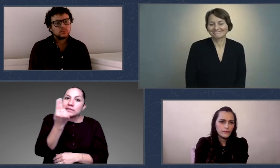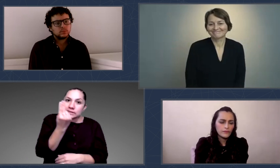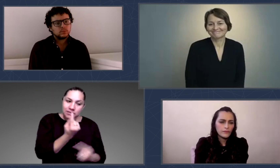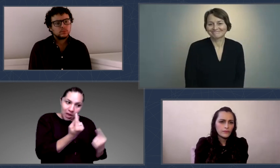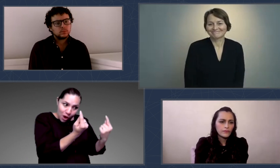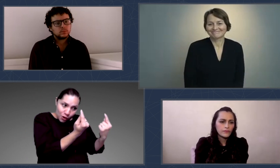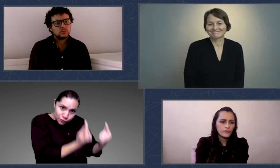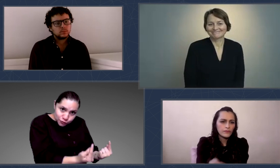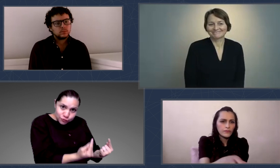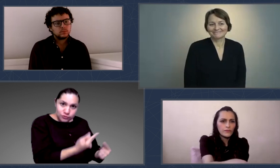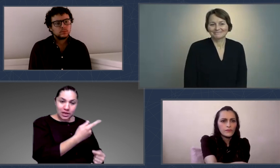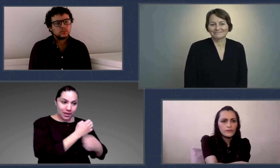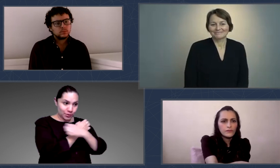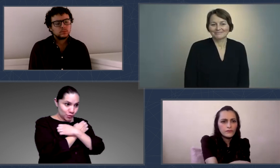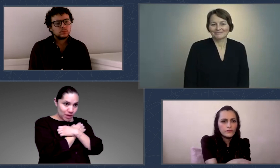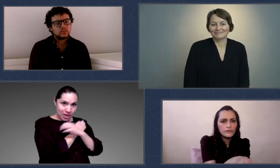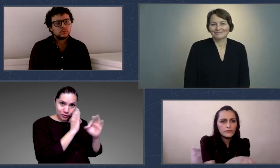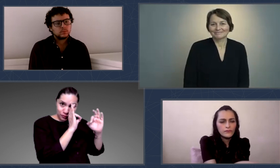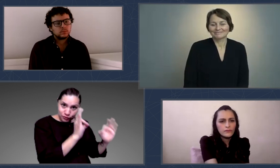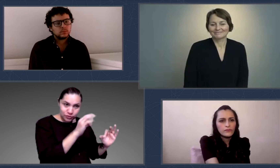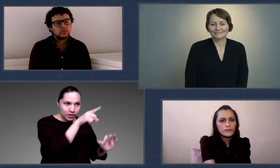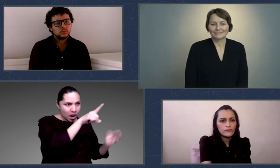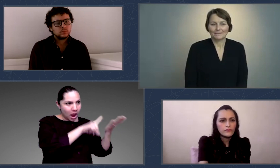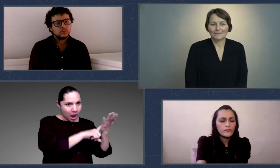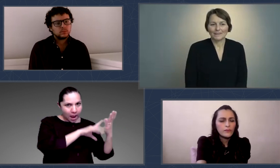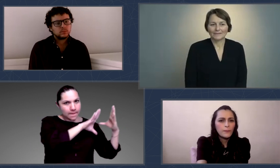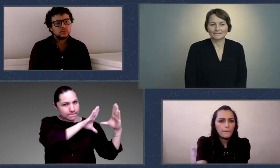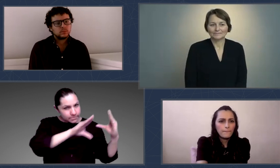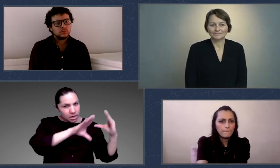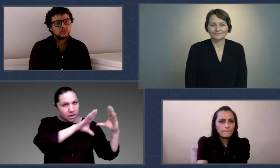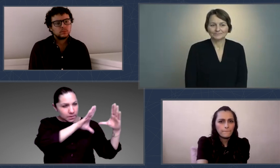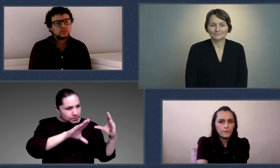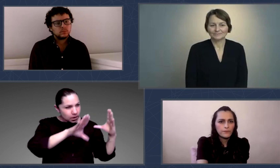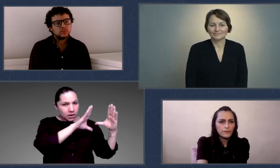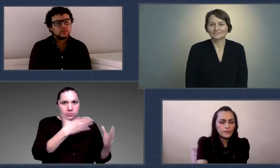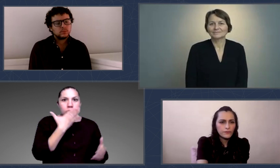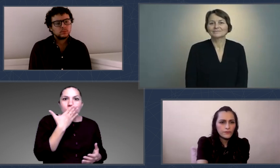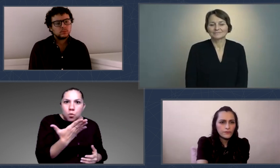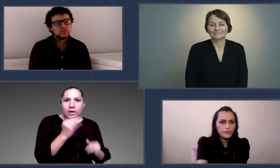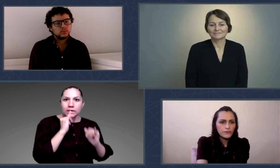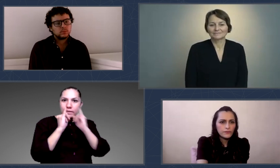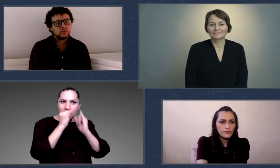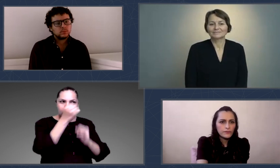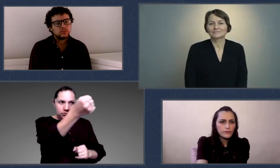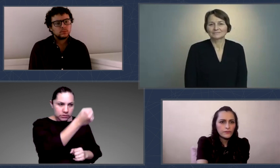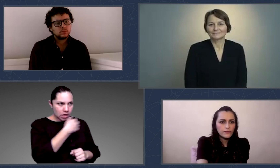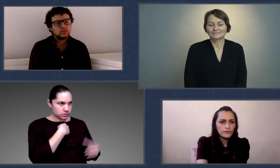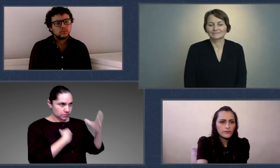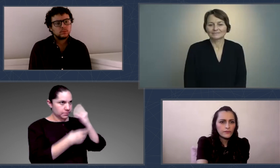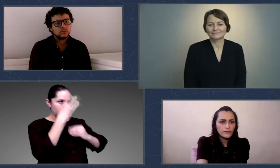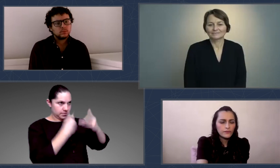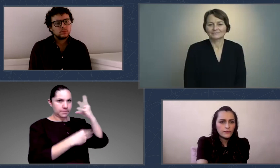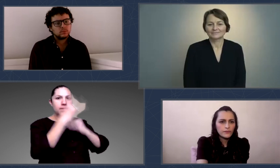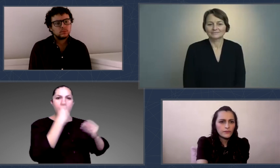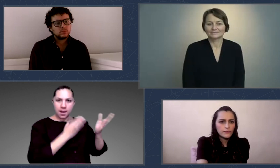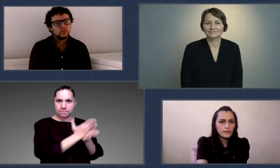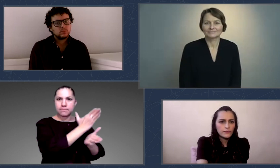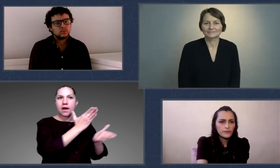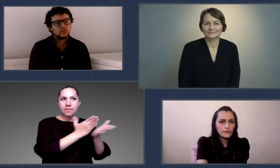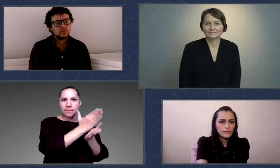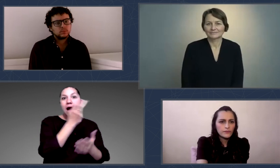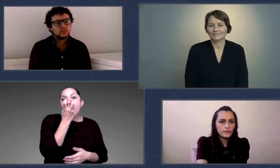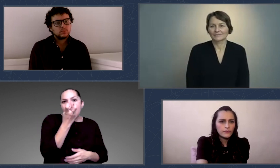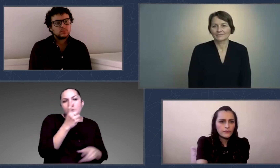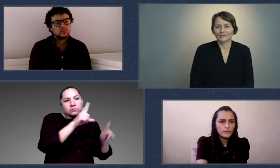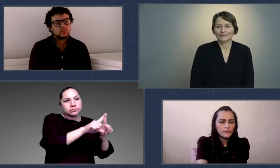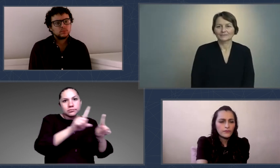los ciudadanos para que contribuyan a la sociedad. Y si se tiene gente sorda, pues hay que darles acceso a servicios de interpretación de lengua de